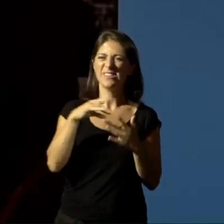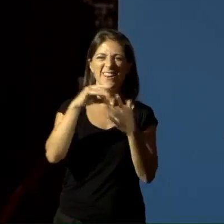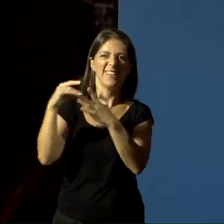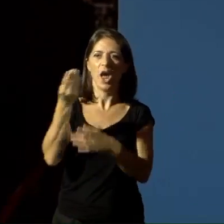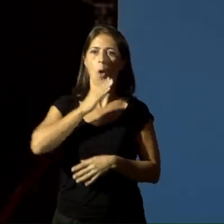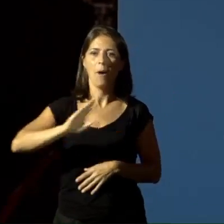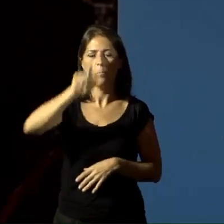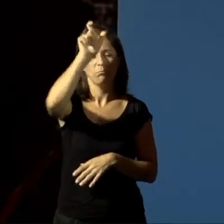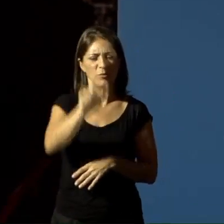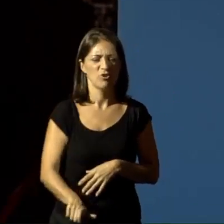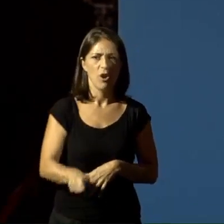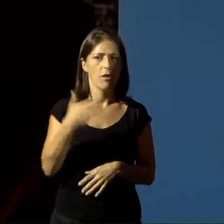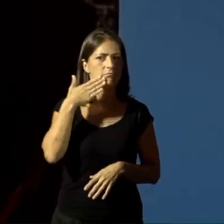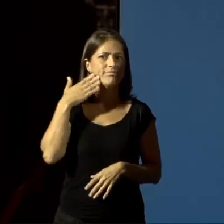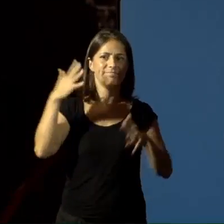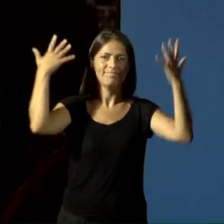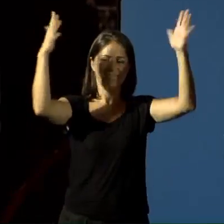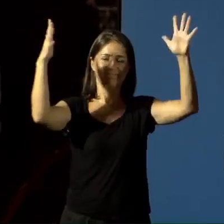home íntegro.